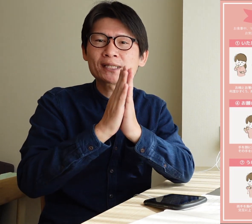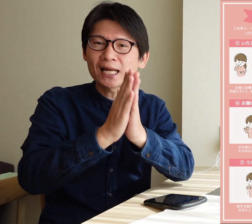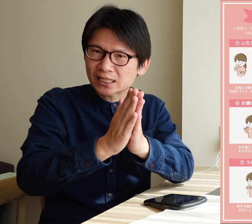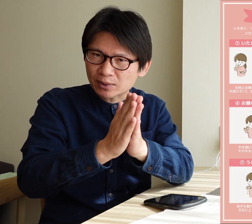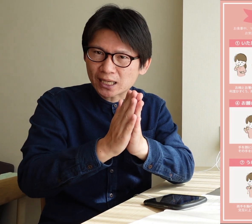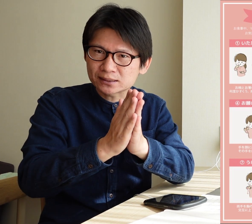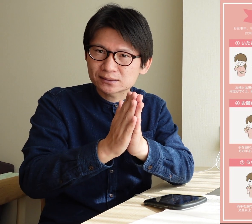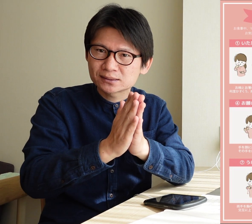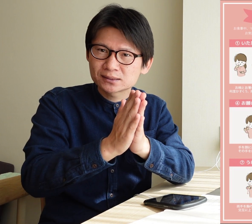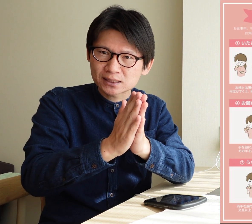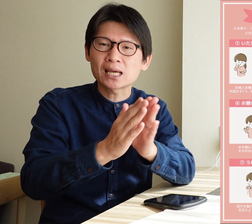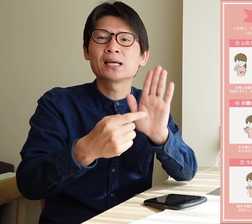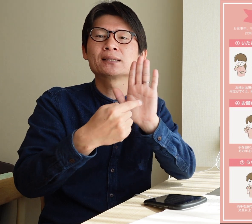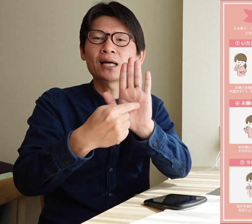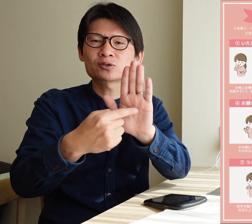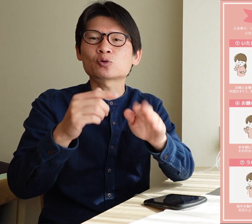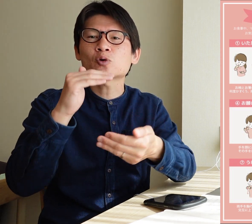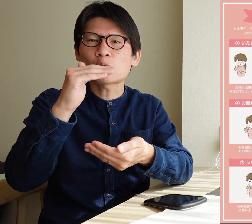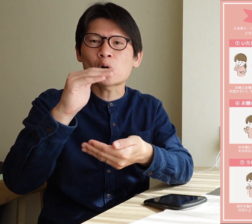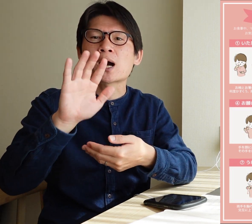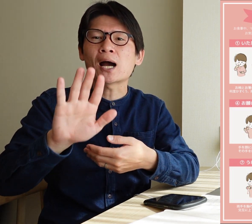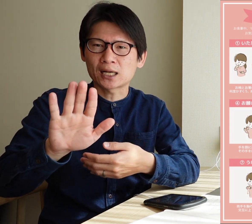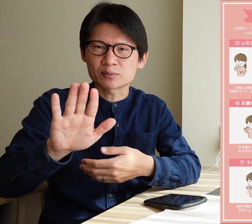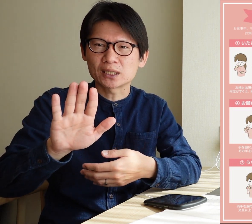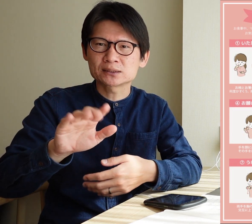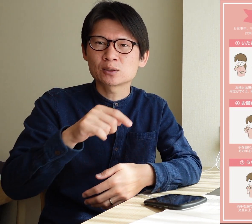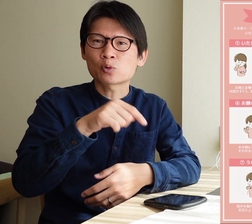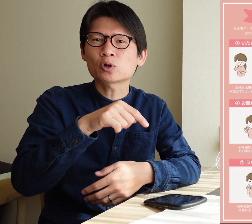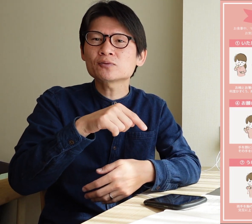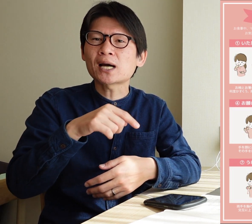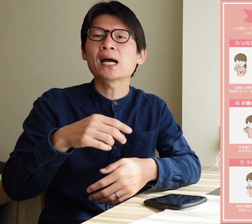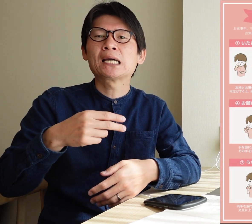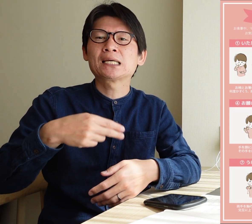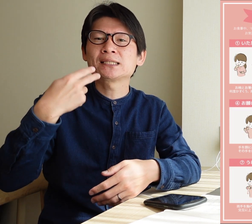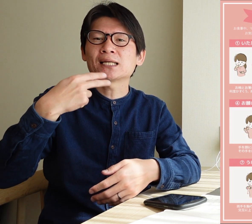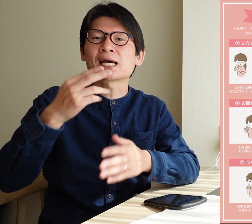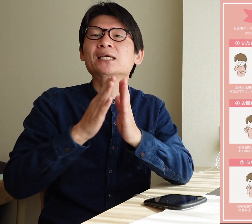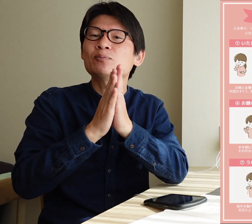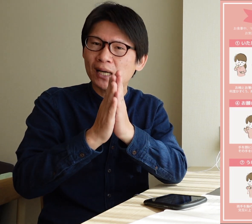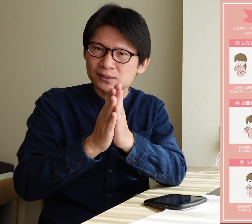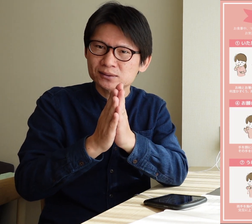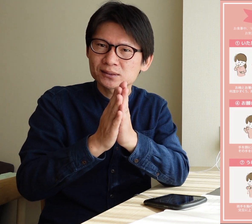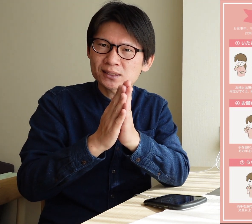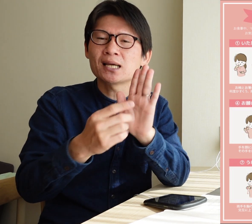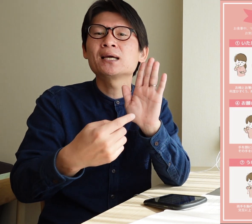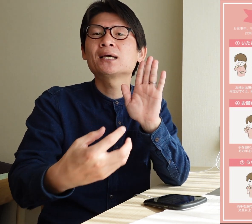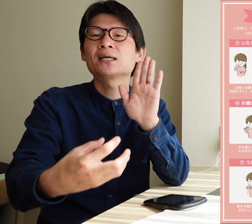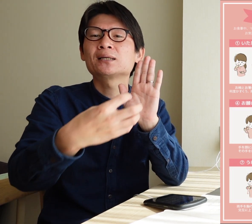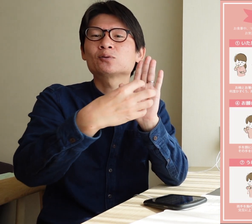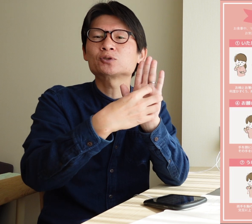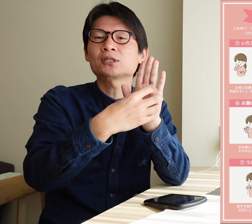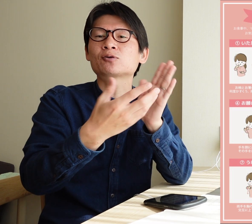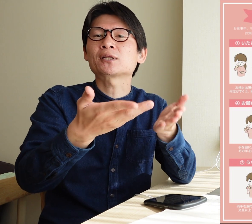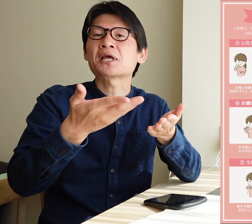ただきますで出すこともあります。ここにはいただきますで載せてくれ